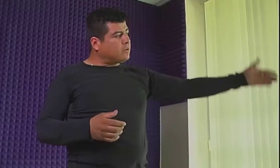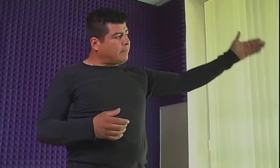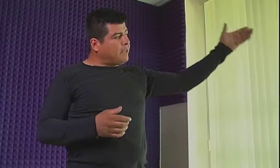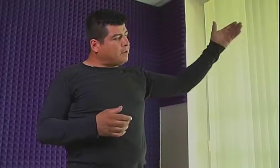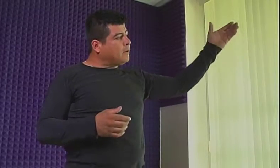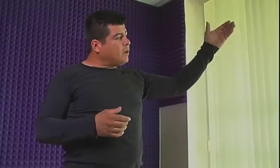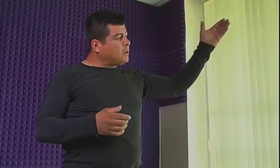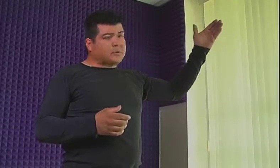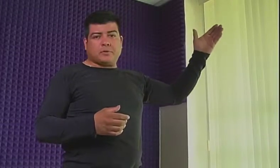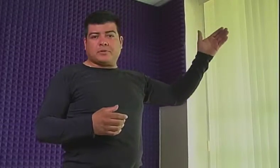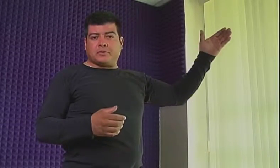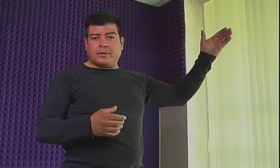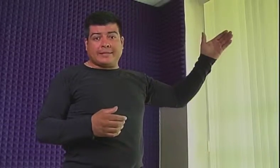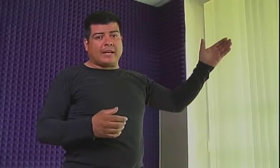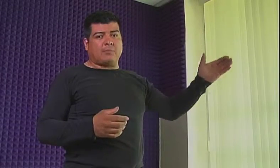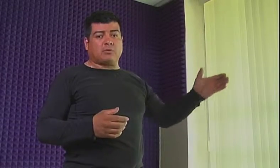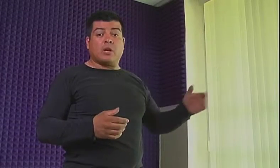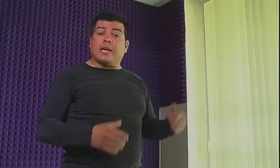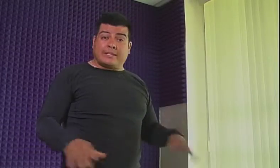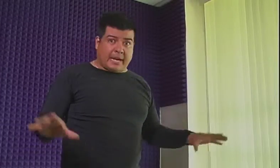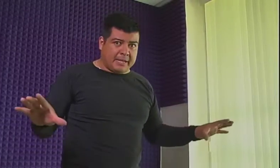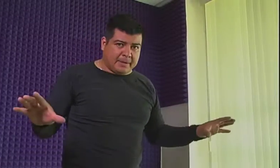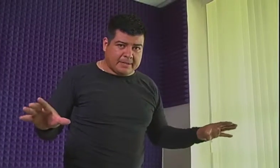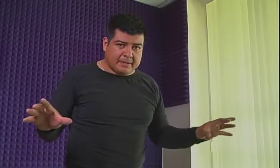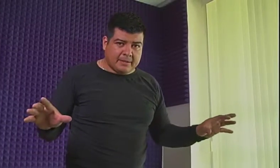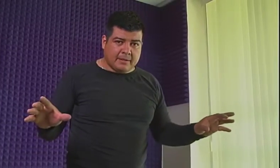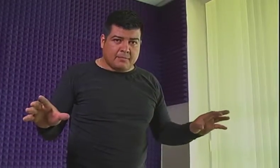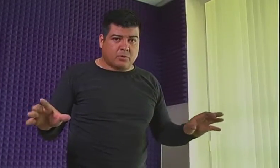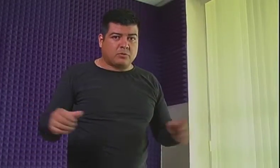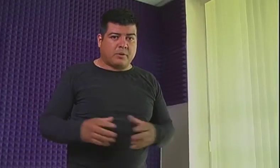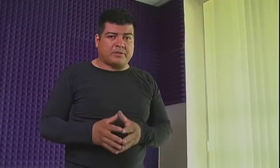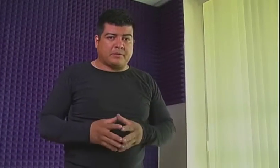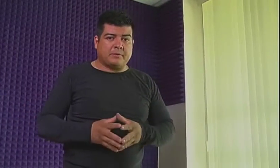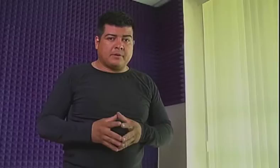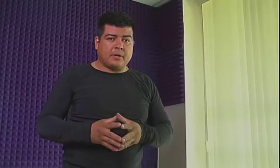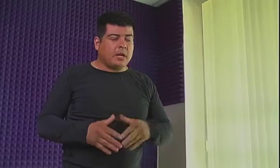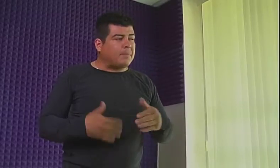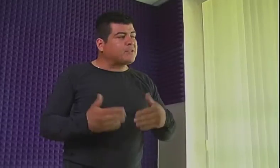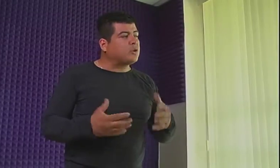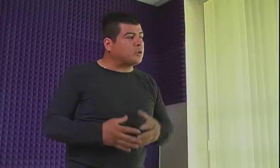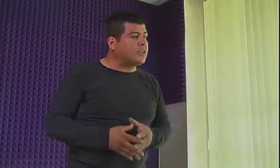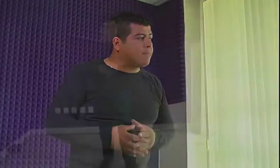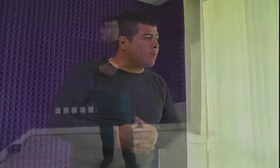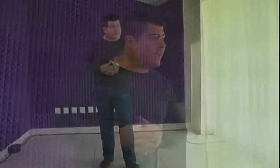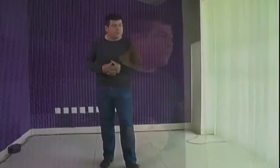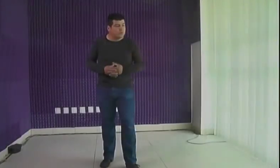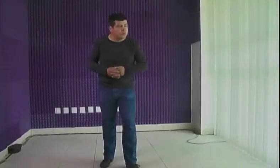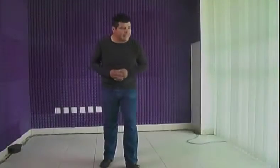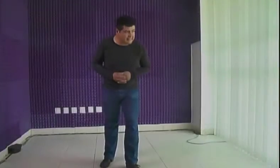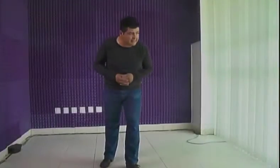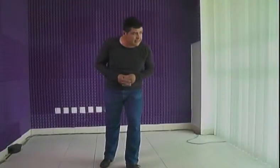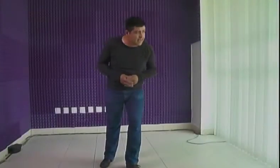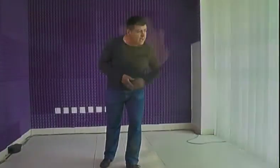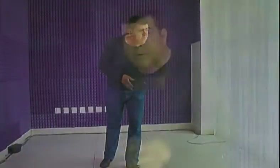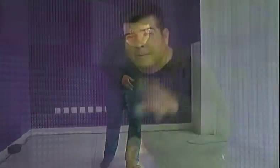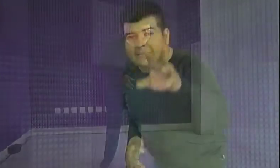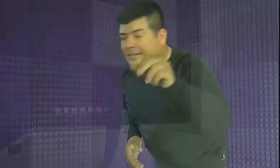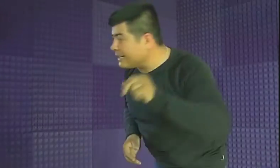camino, los dos esclavos, ya libres, por supuesto. Pasó otro tiempo. Al cabo de unos meses, nuevamente regresaron